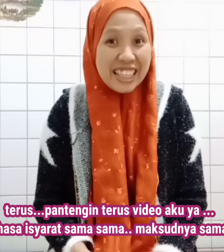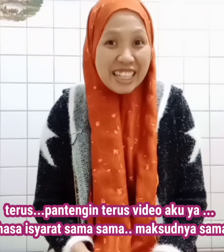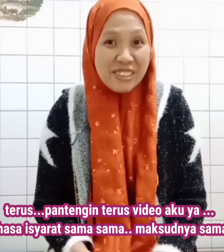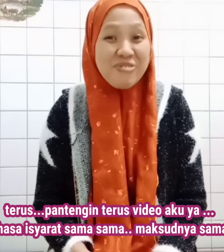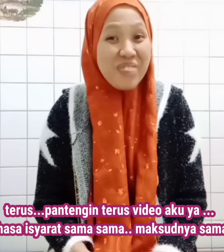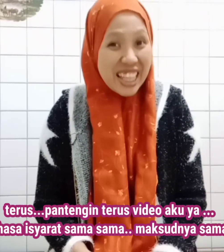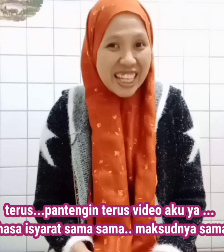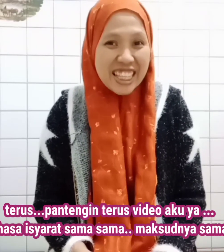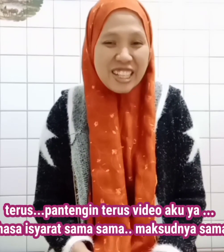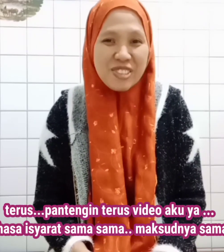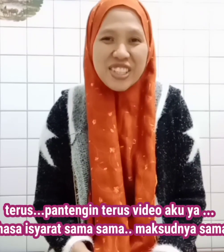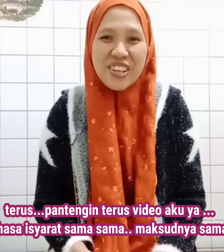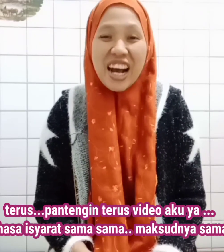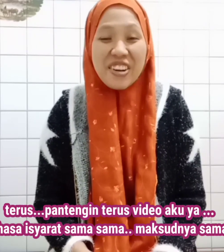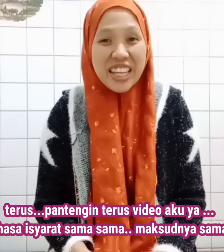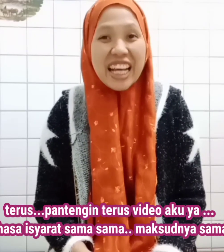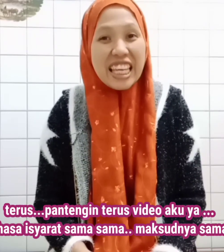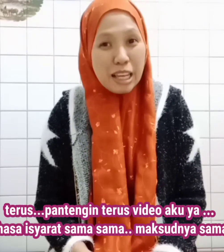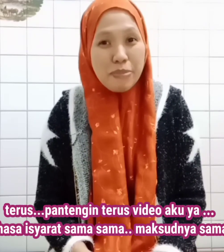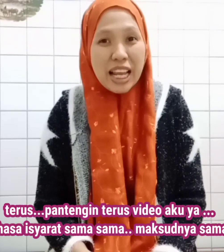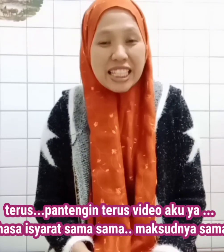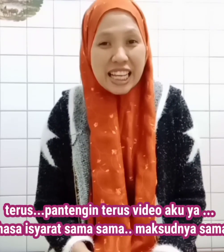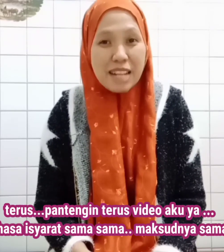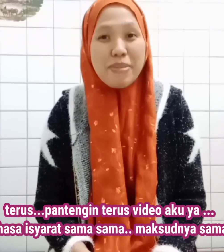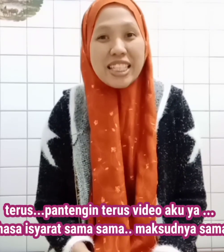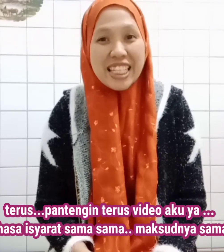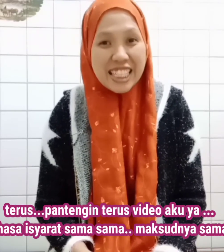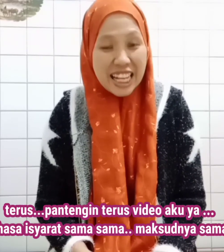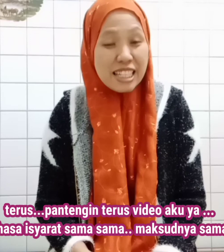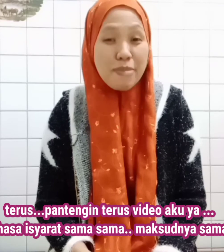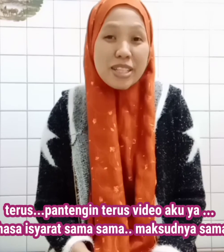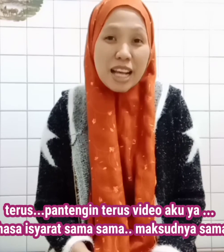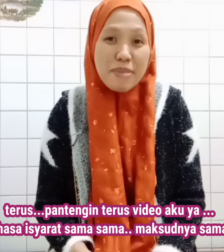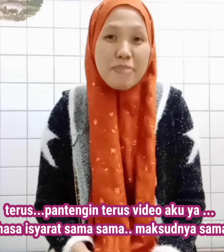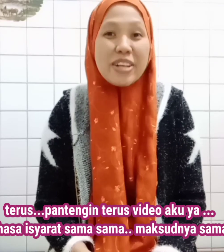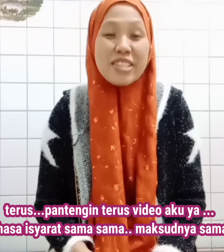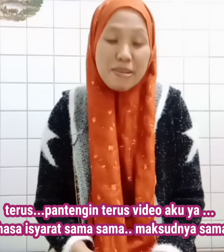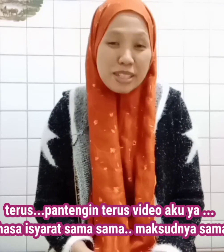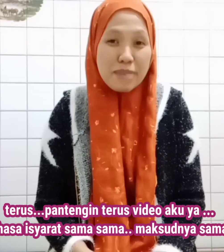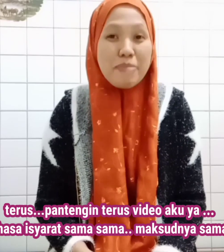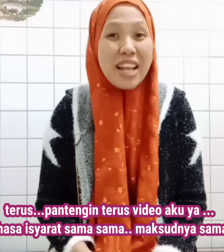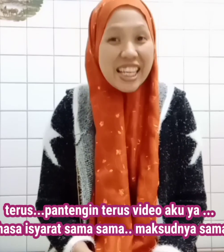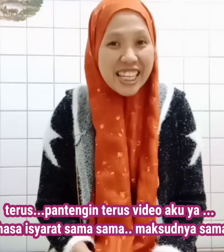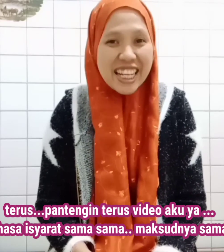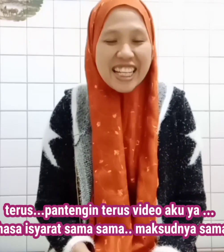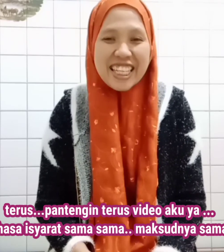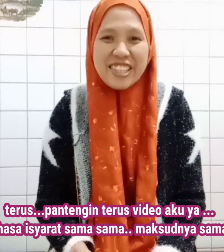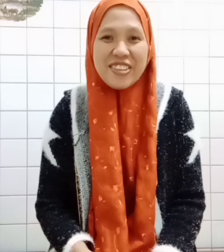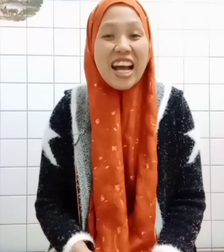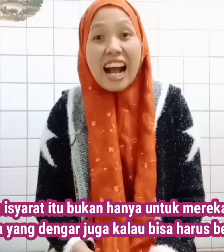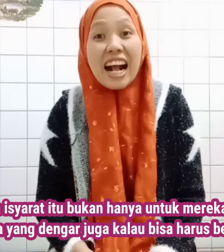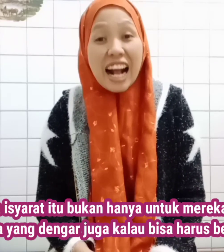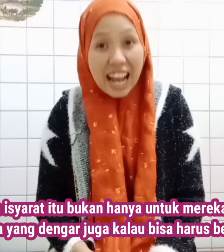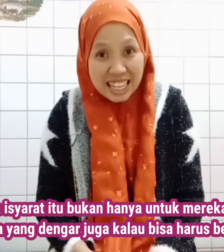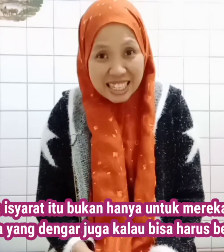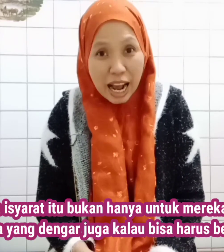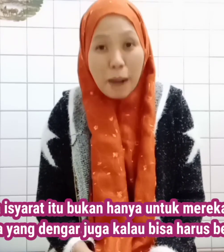Terus pantengin terus video aku ya, kita belajar bahasa isyarat sama-sama, masih sama-sama belajar gitu. Karena